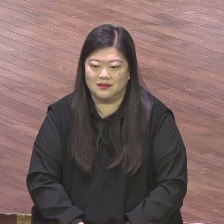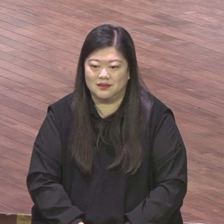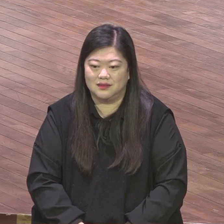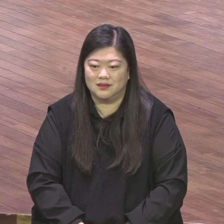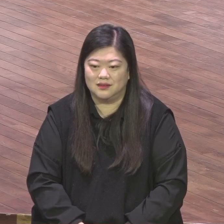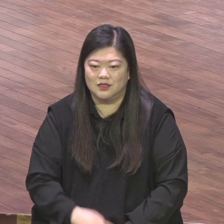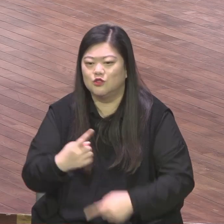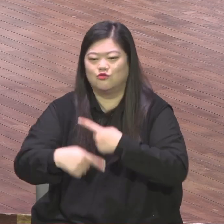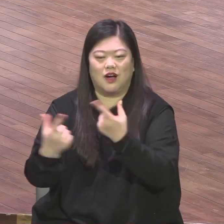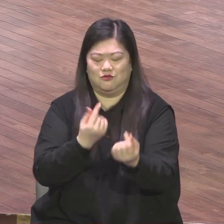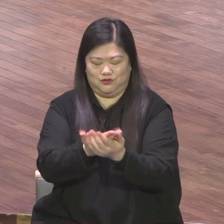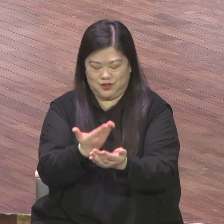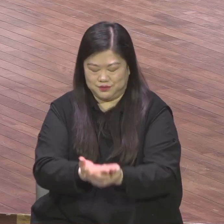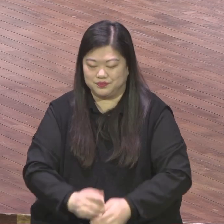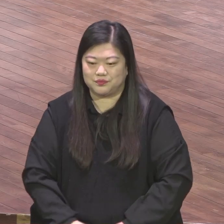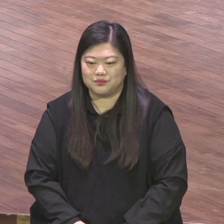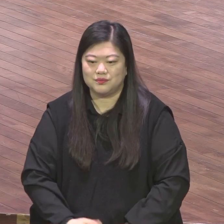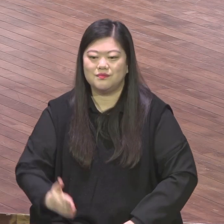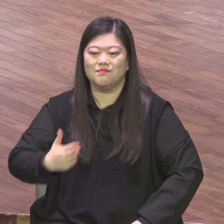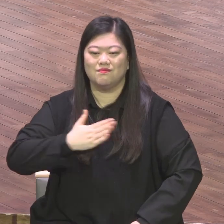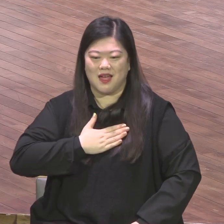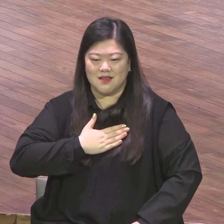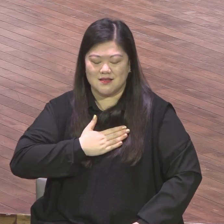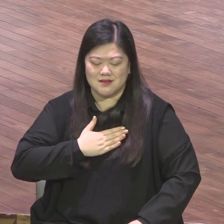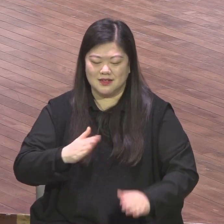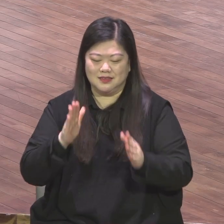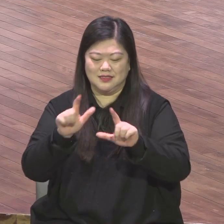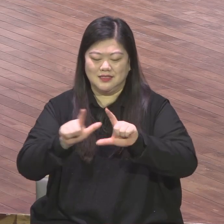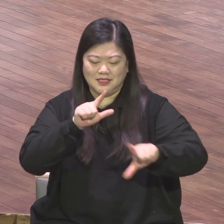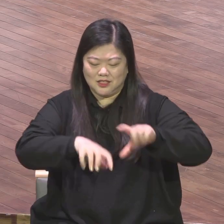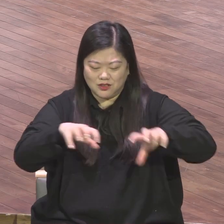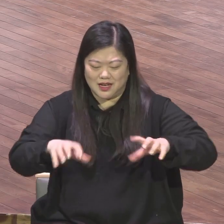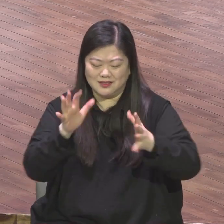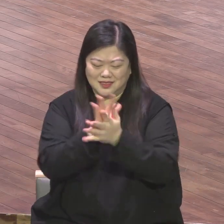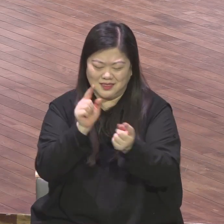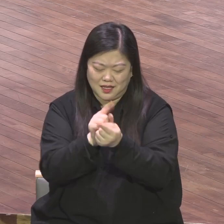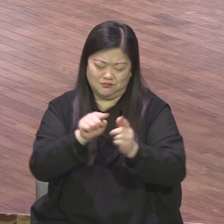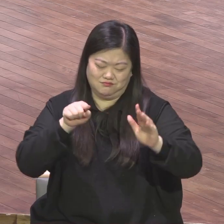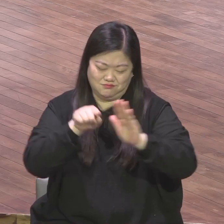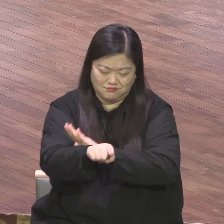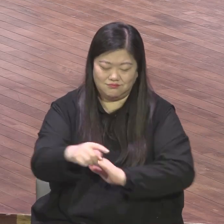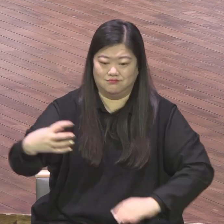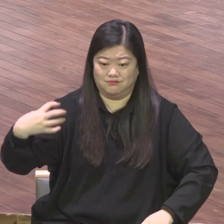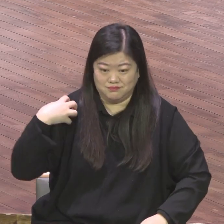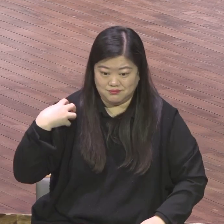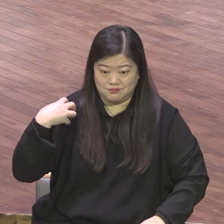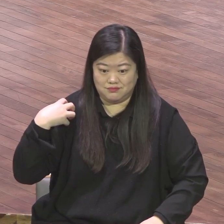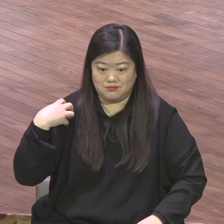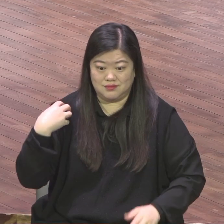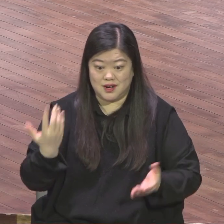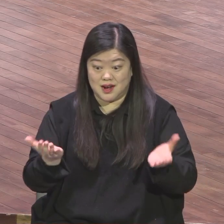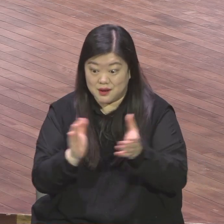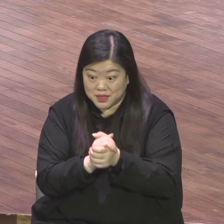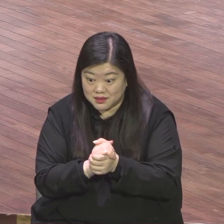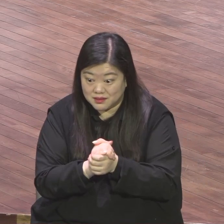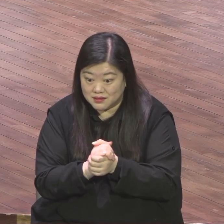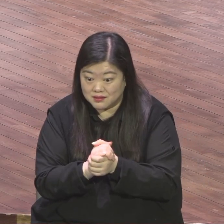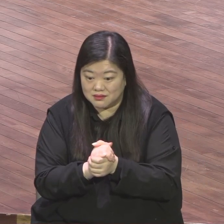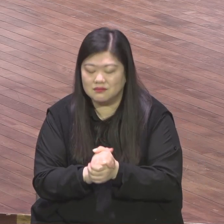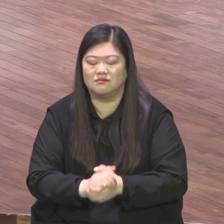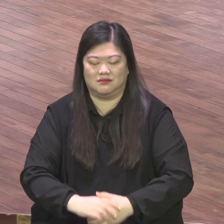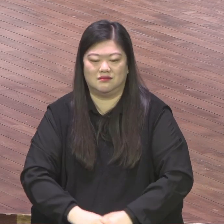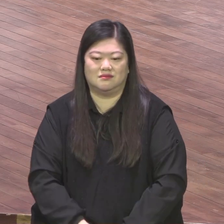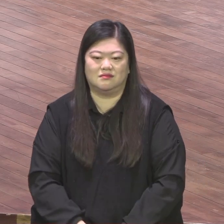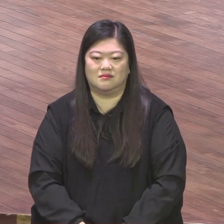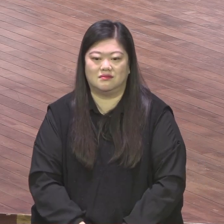현장 따라서 나는 현장 중직자다. 선교 중직자다. 선교